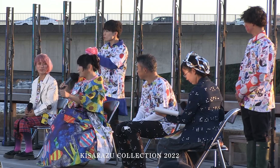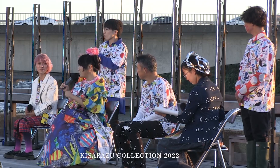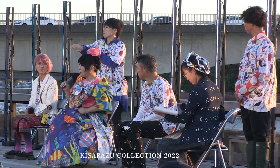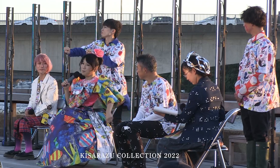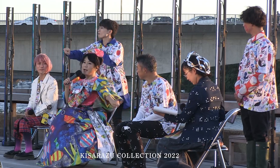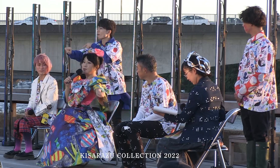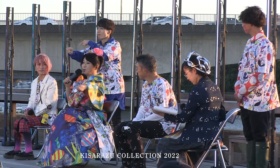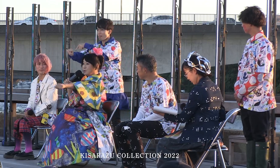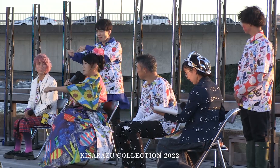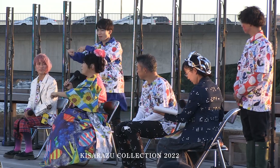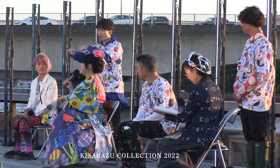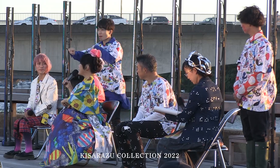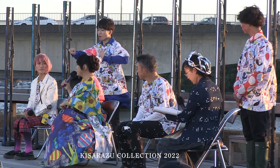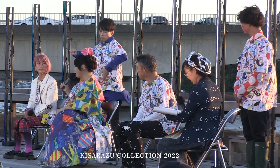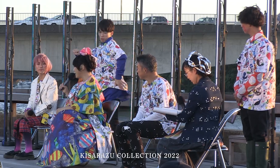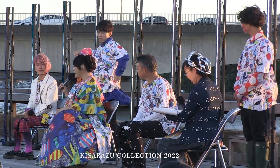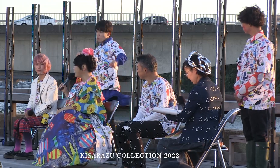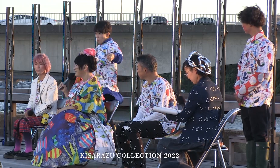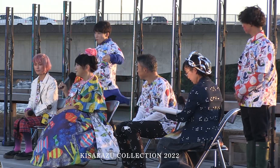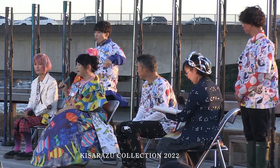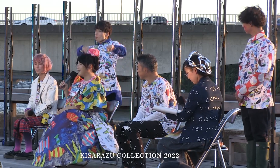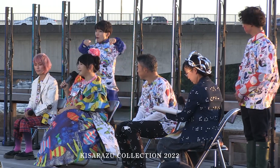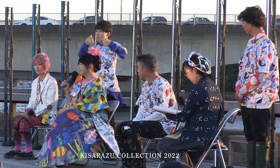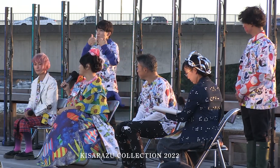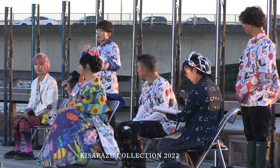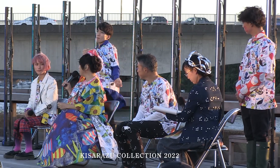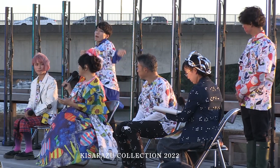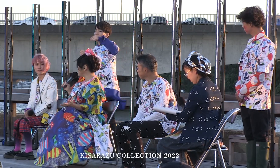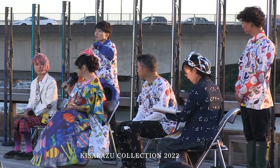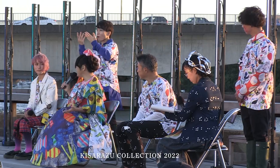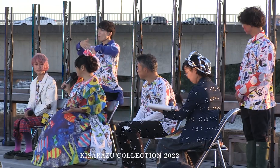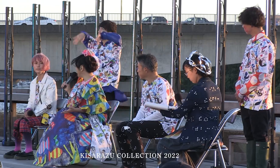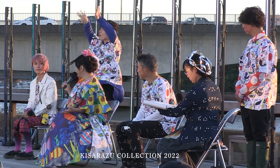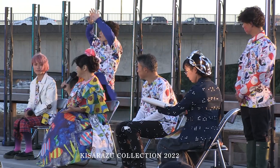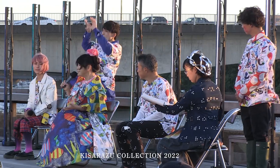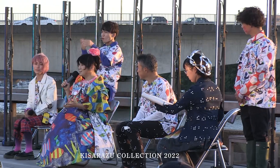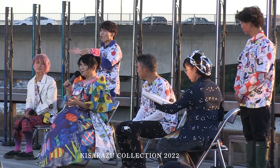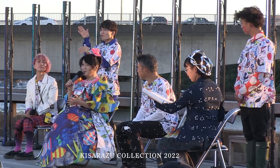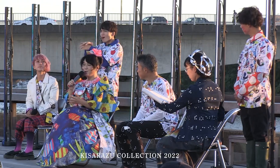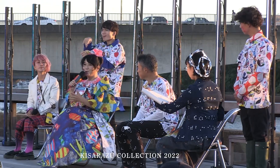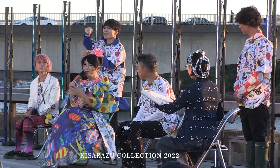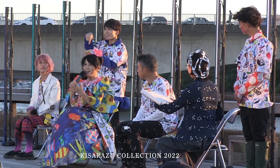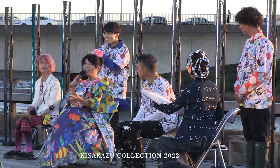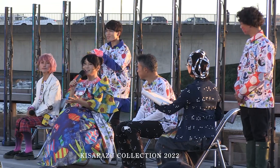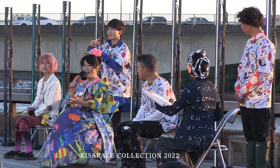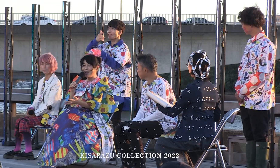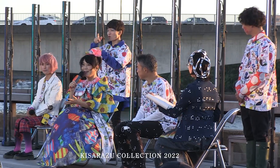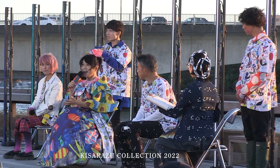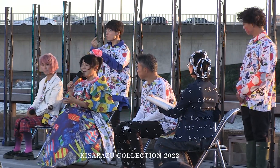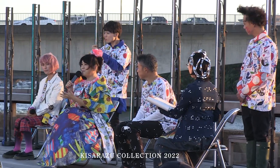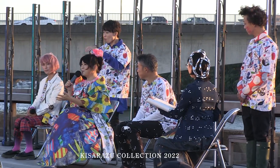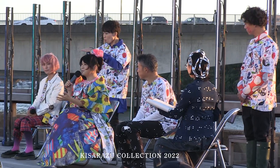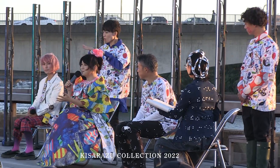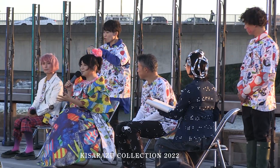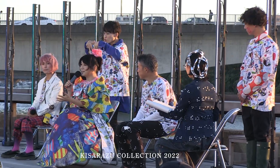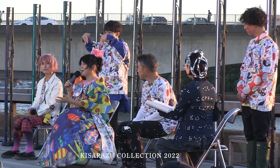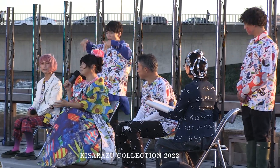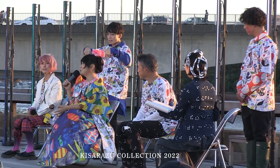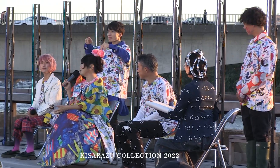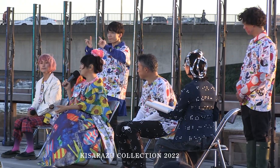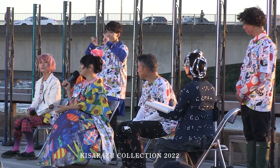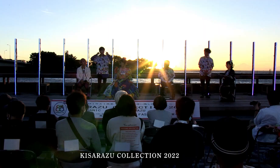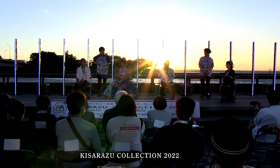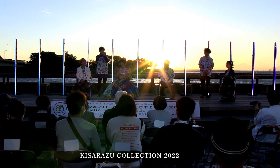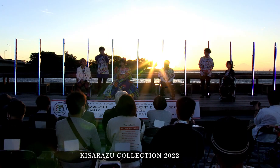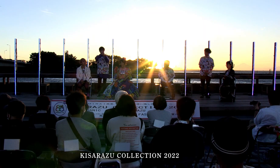で、こうマントのように広げたりとか、バレエやってるかポーズしたりとか、自分をこのステージで発表する機会